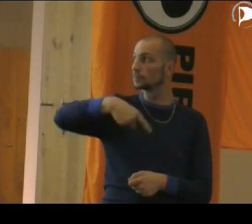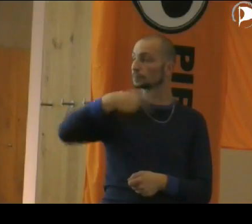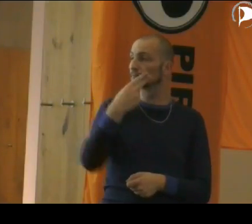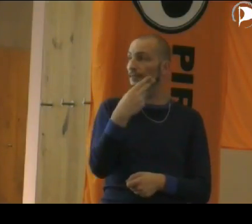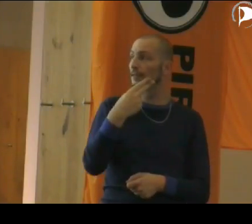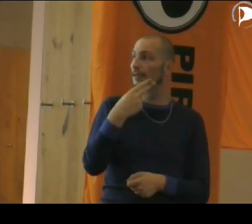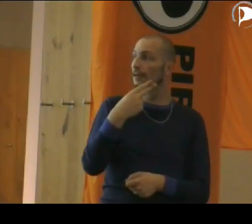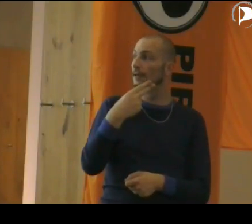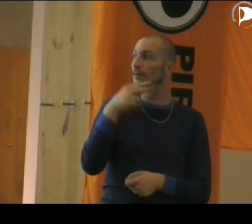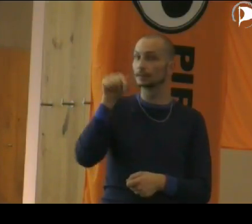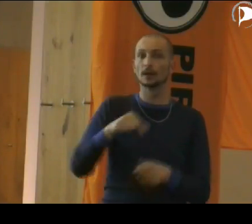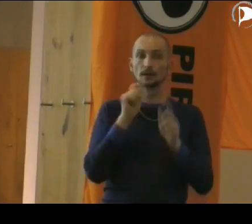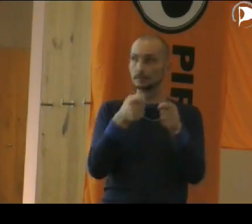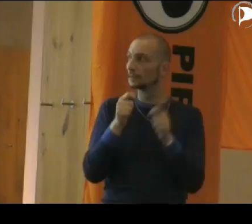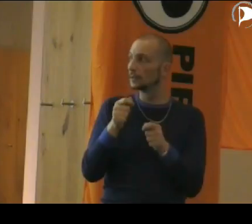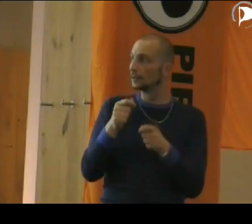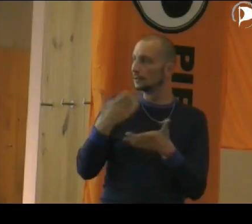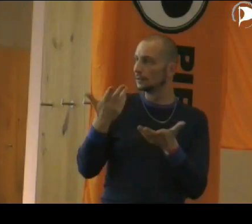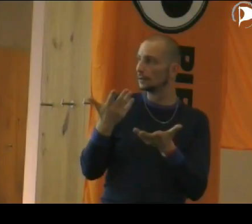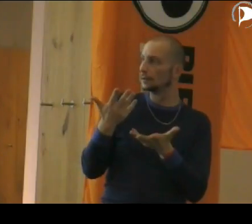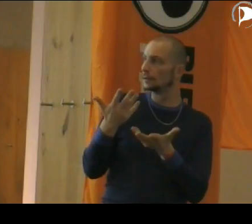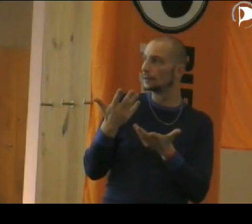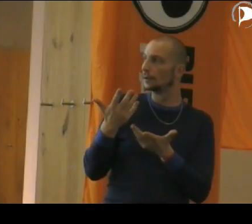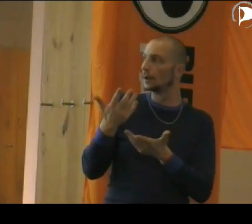erst gemacht und dann die bahn runter